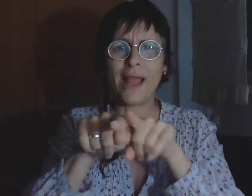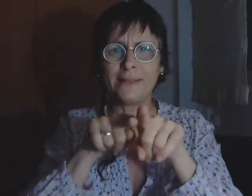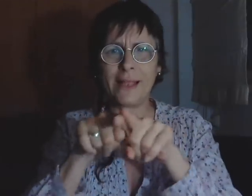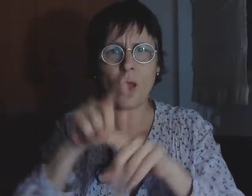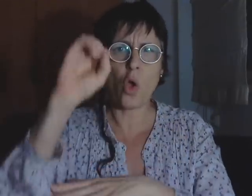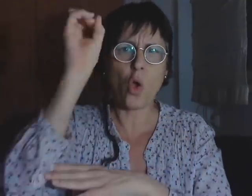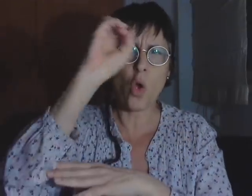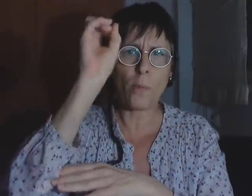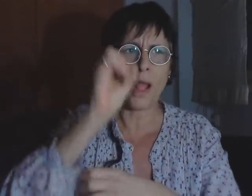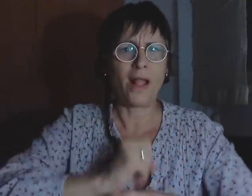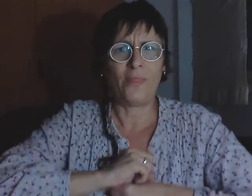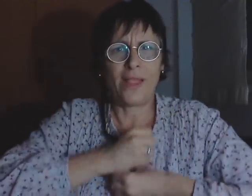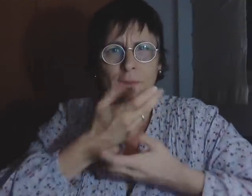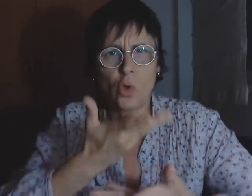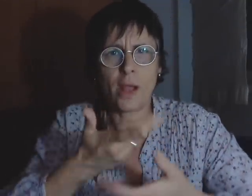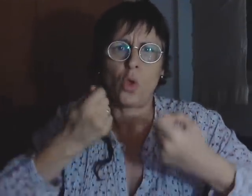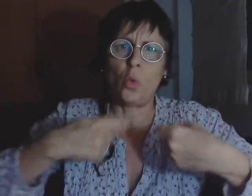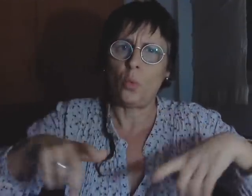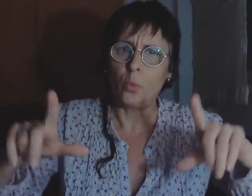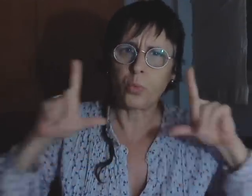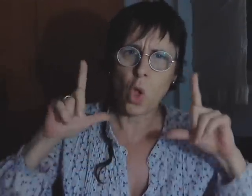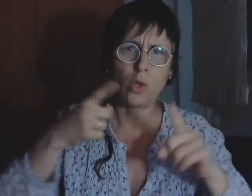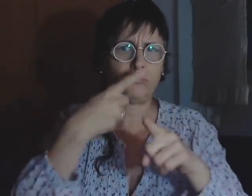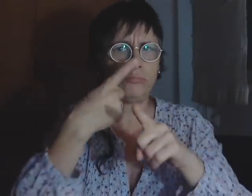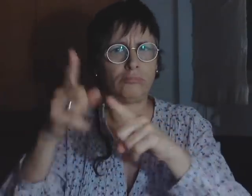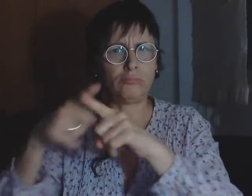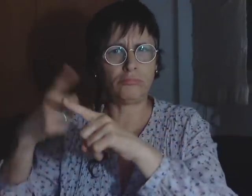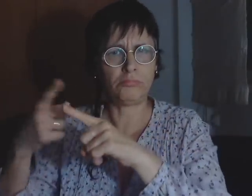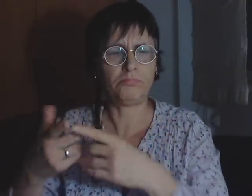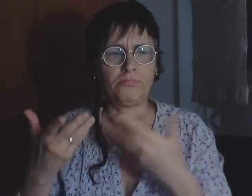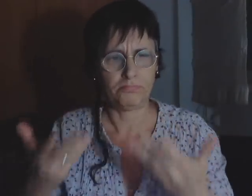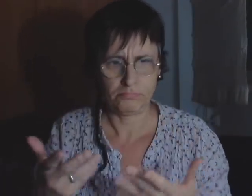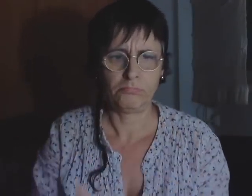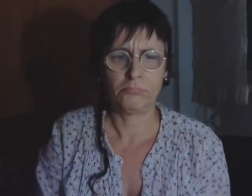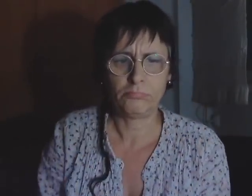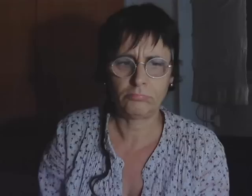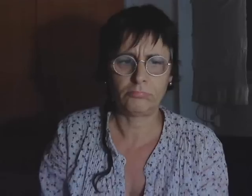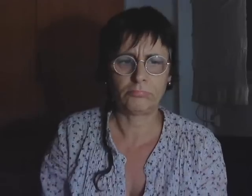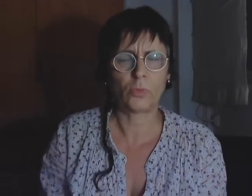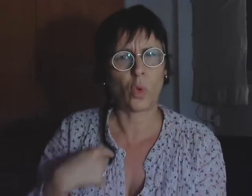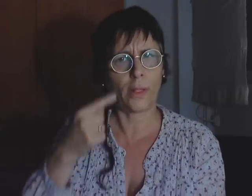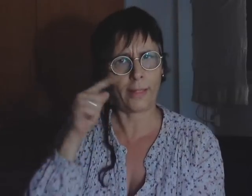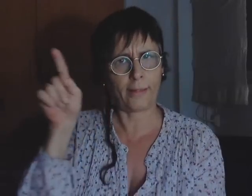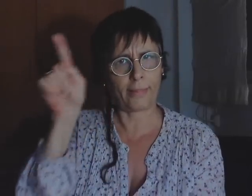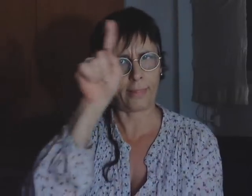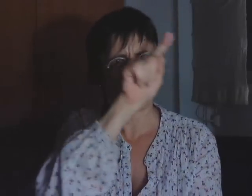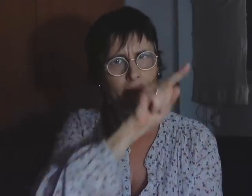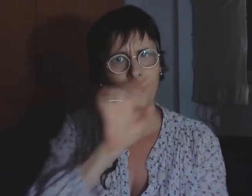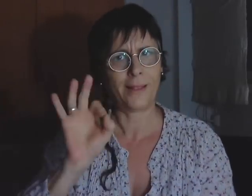a los periódicos, la mayoría proclaman ganadora a Mariano Rajoy. Solo el Público ha asegurado que fue Alfredo Pérez Rubalcaba quien acorraló al candidato del